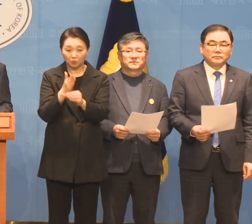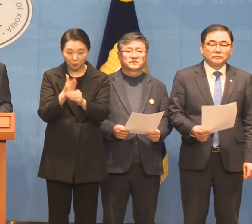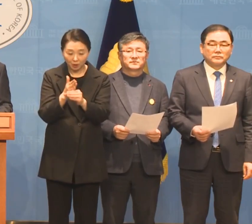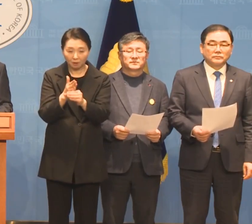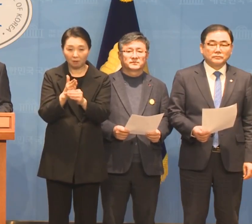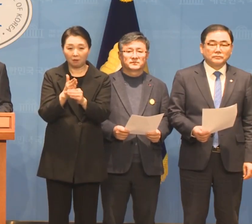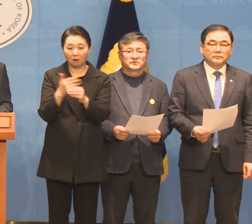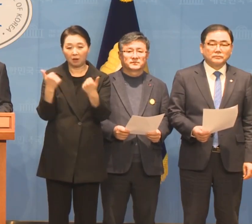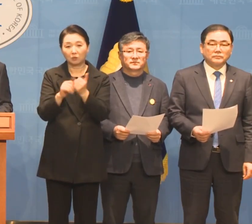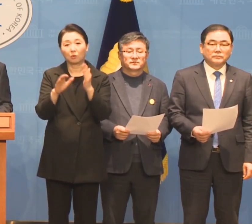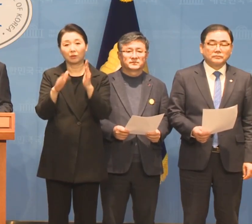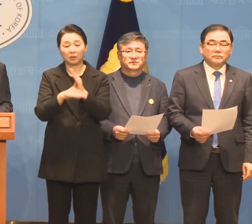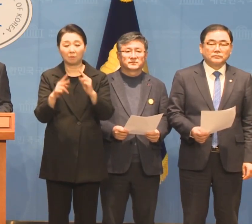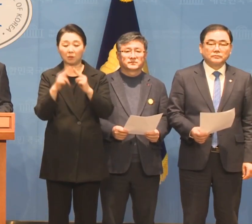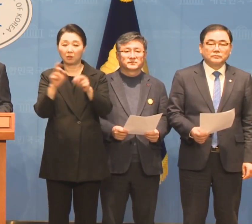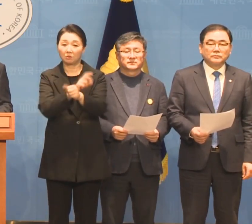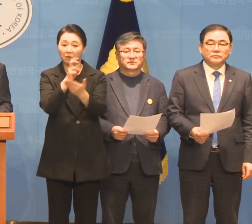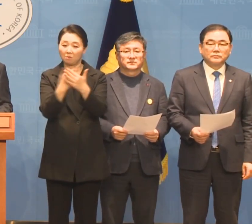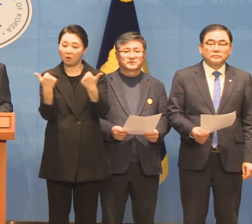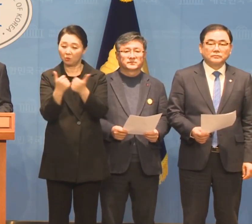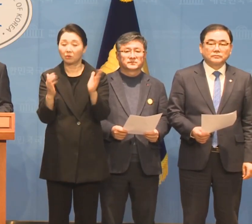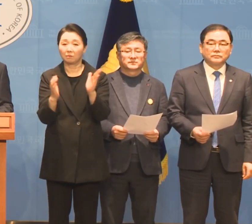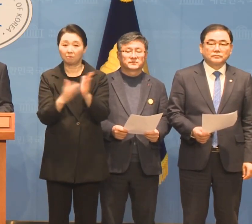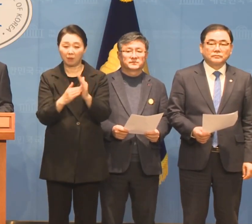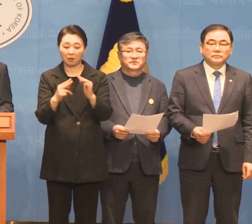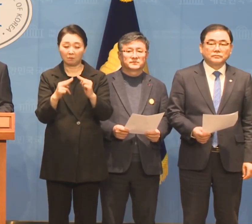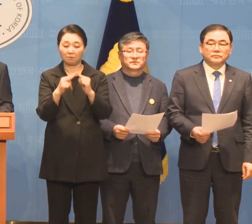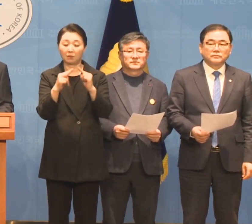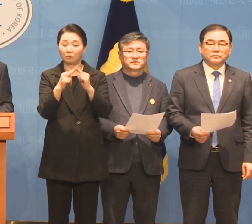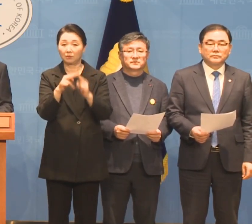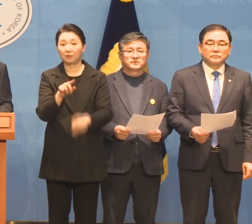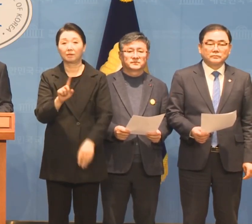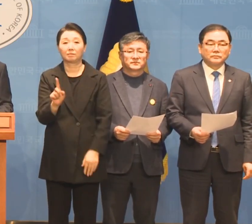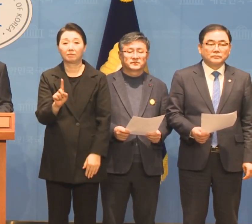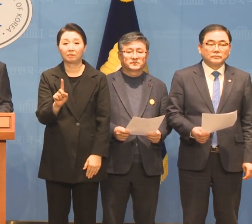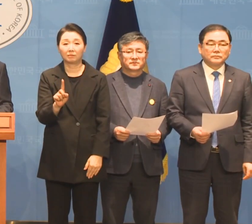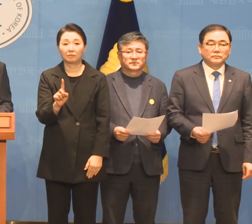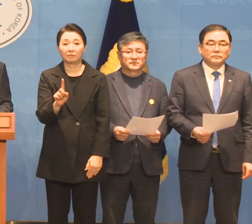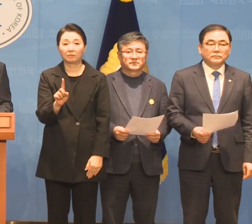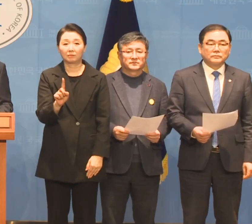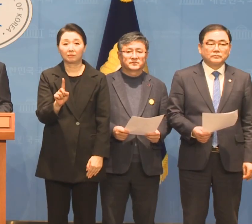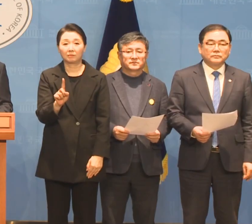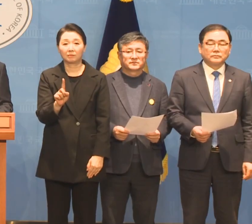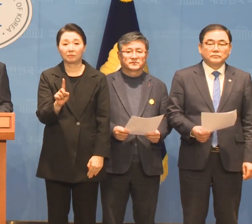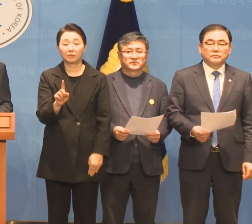특별법을 논의했는데요. 사실은 이 반도체 산업이 지금